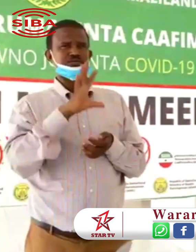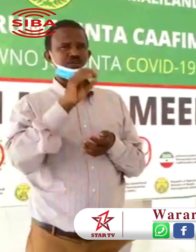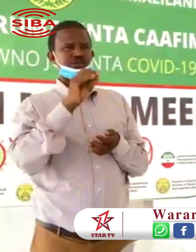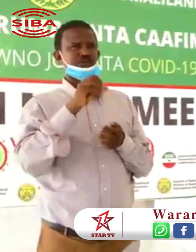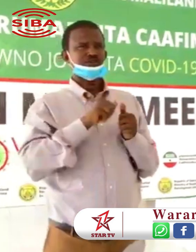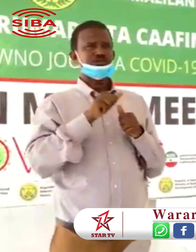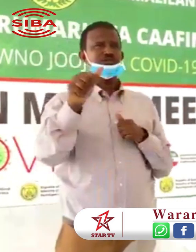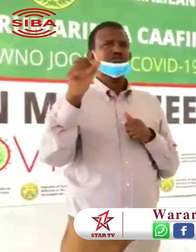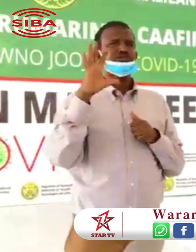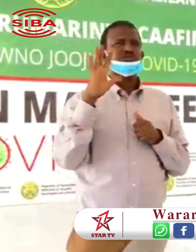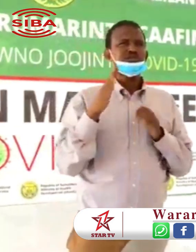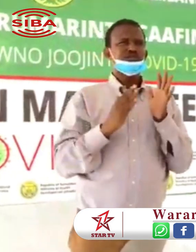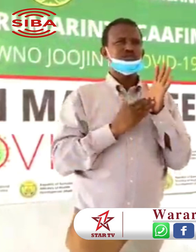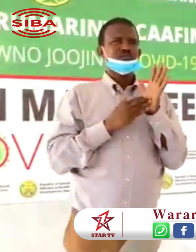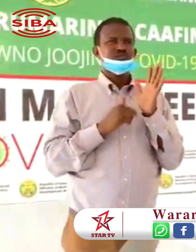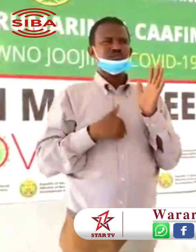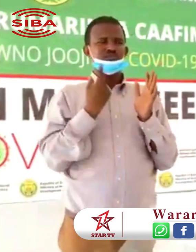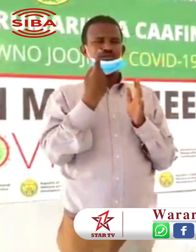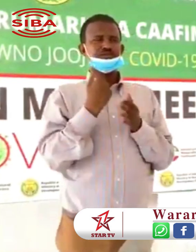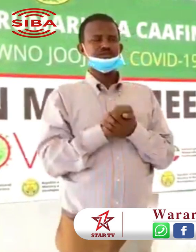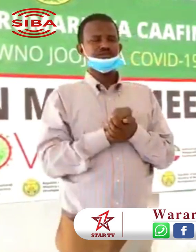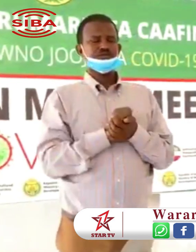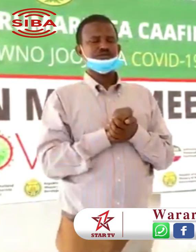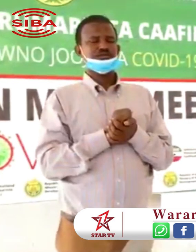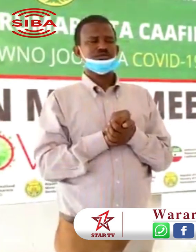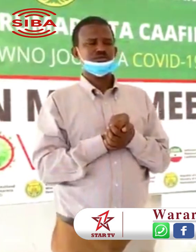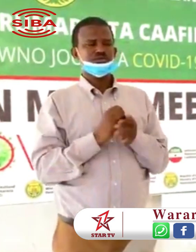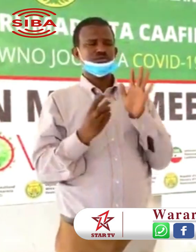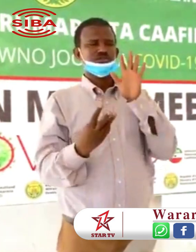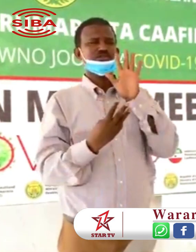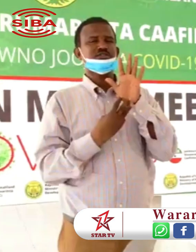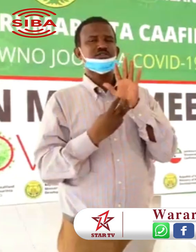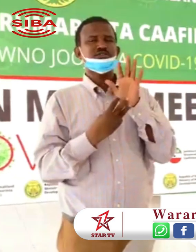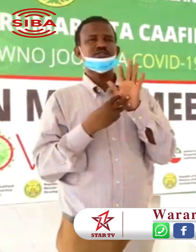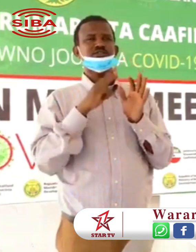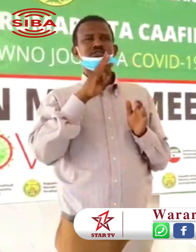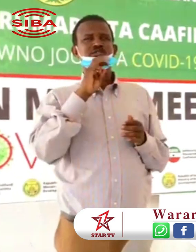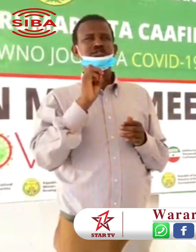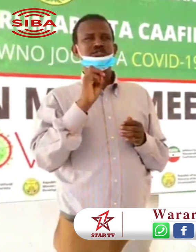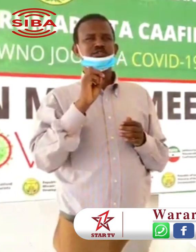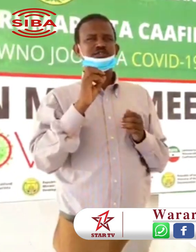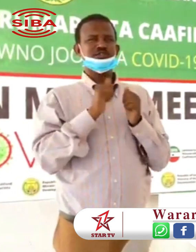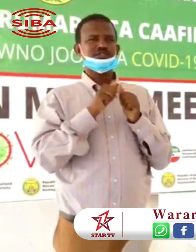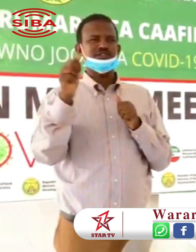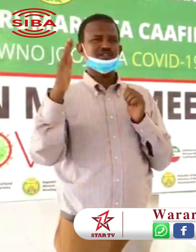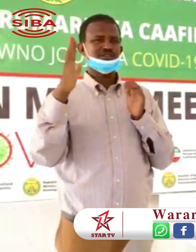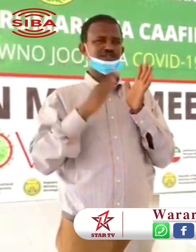50 jir 50 jirna waa 1 qof 80 jir ilaa 80 jirna waa 1